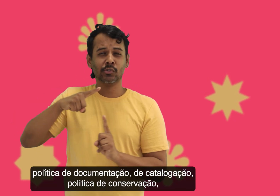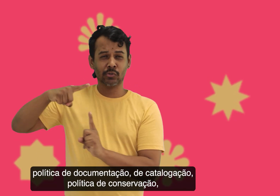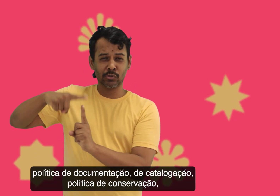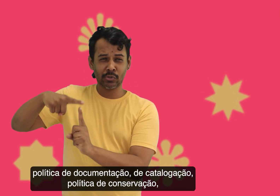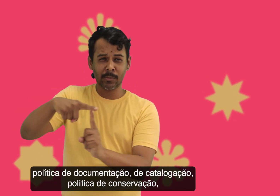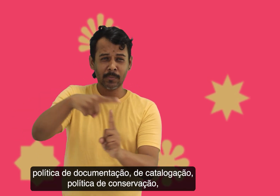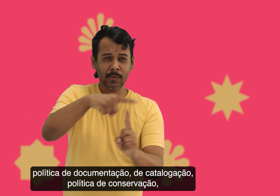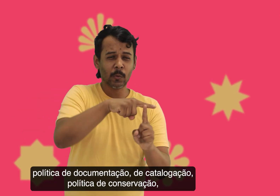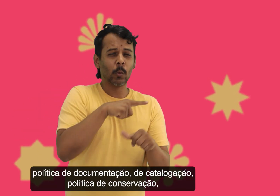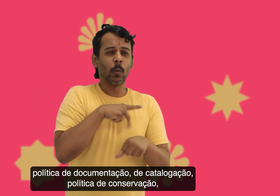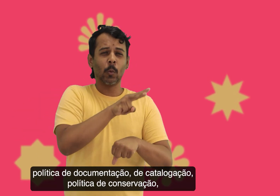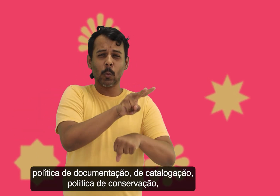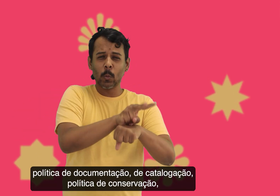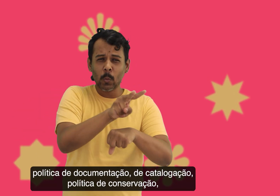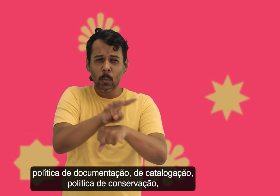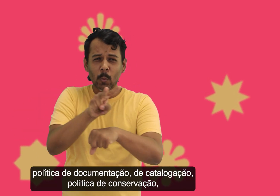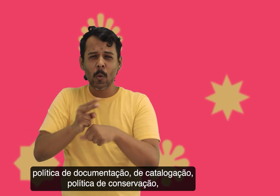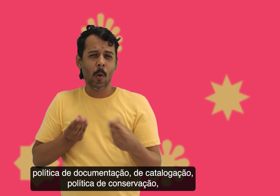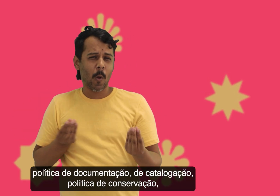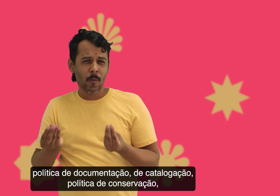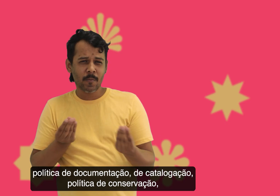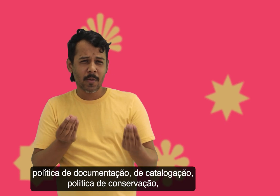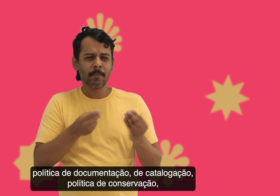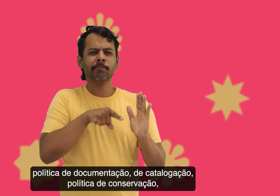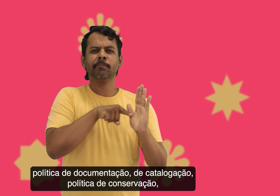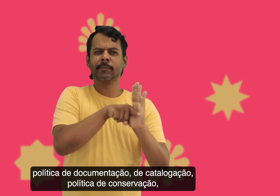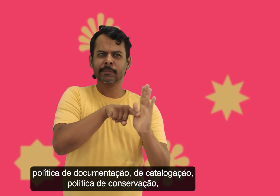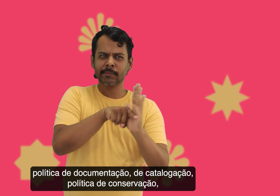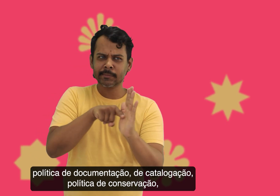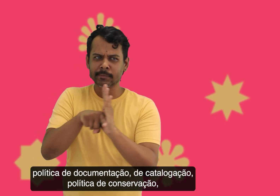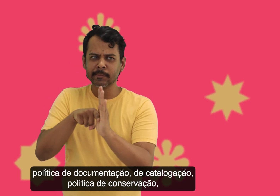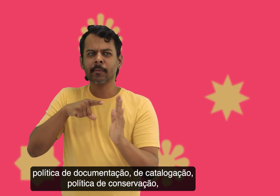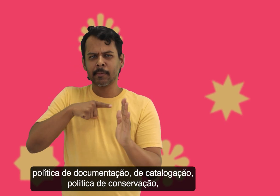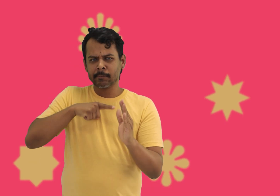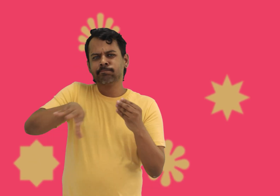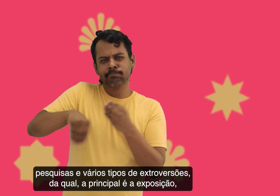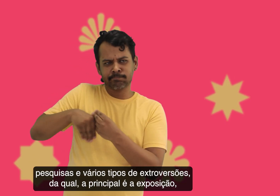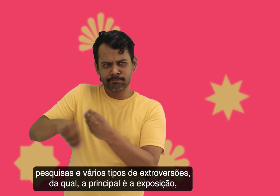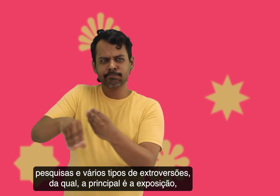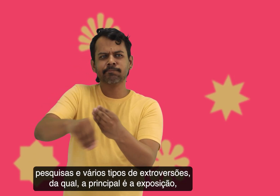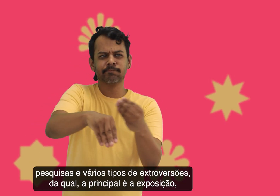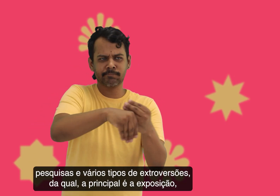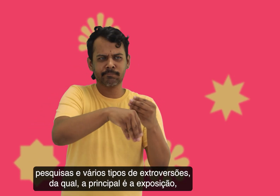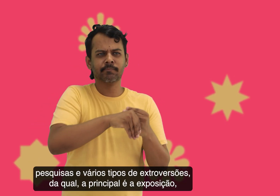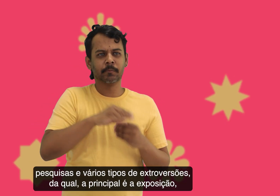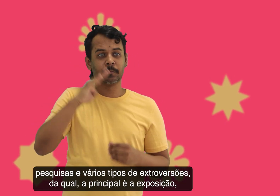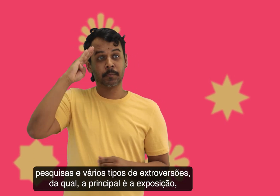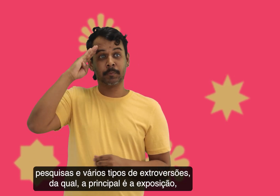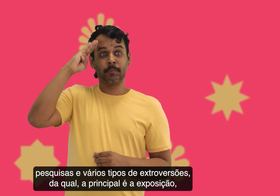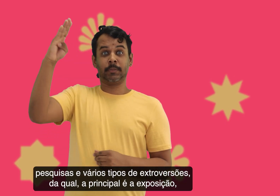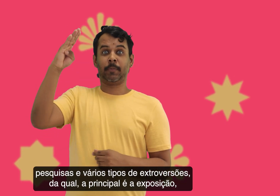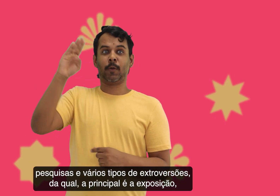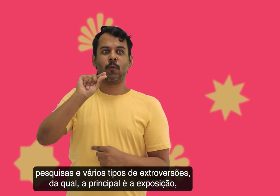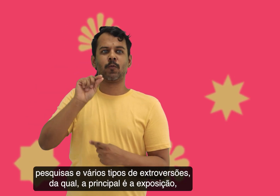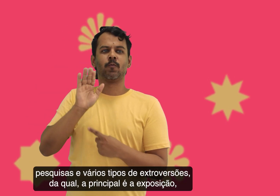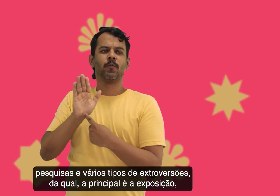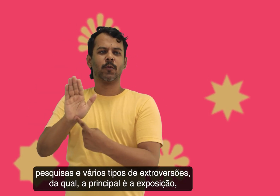política de documentação, né, de catalogação, política de conservação, pesquisas e vários tipos